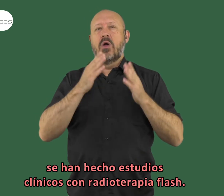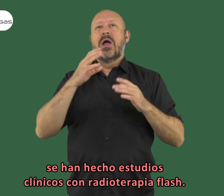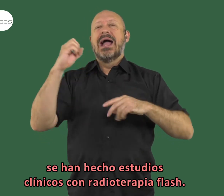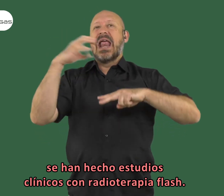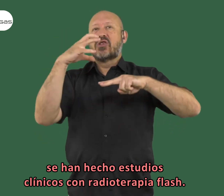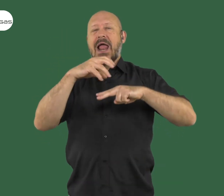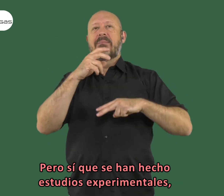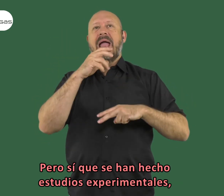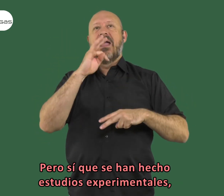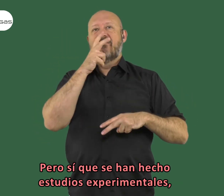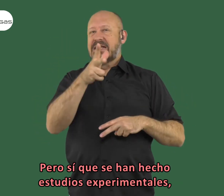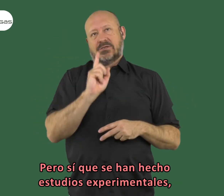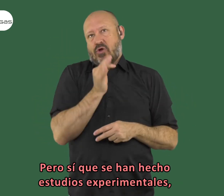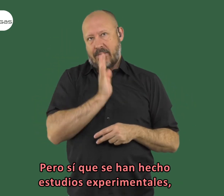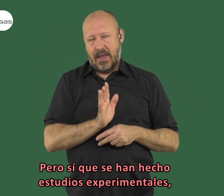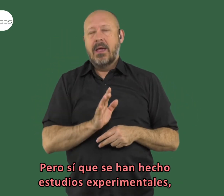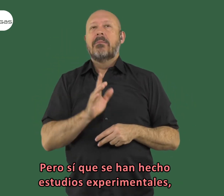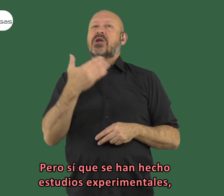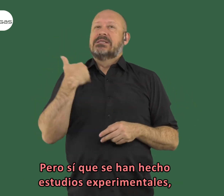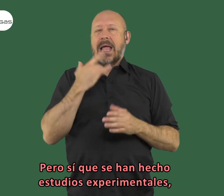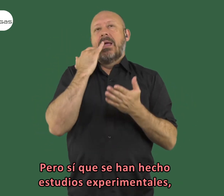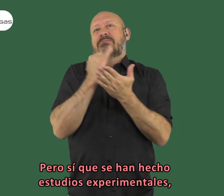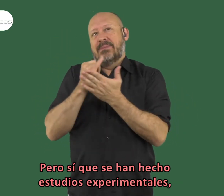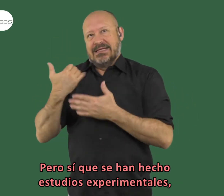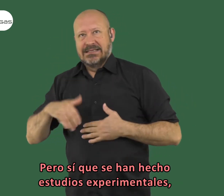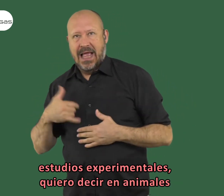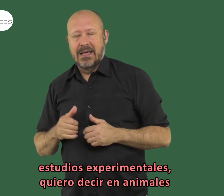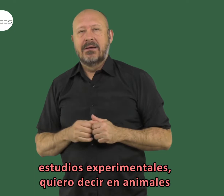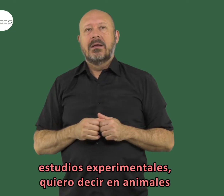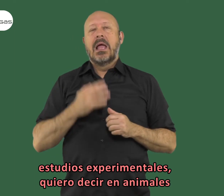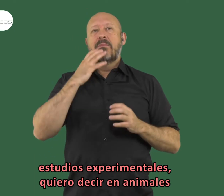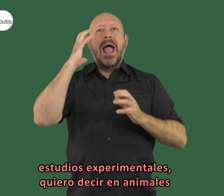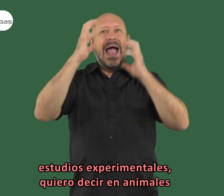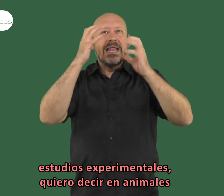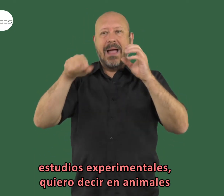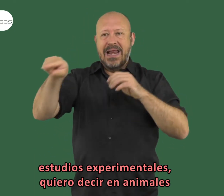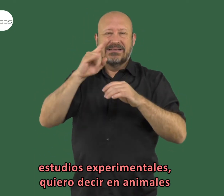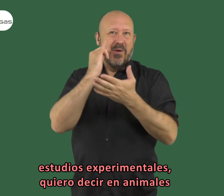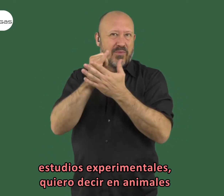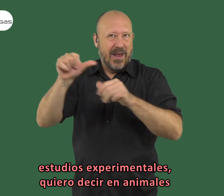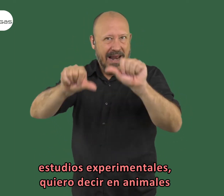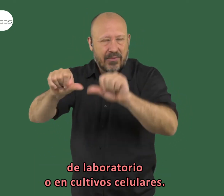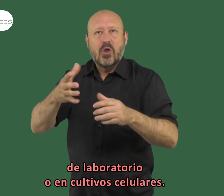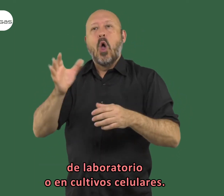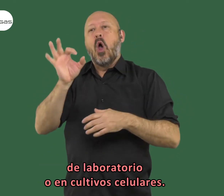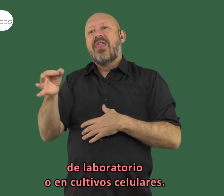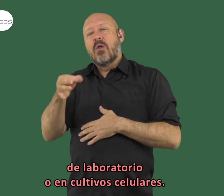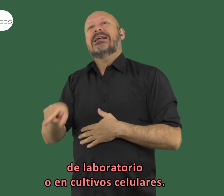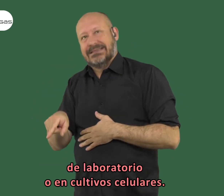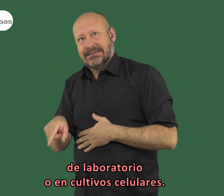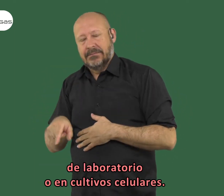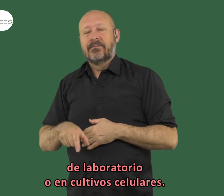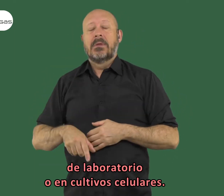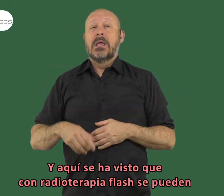con radioterapia flash. Pero sí que se han hecho estudios experimentales. Quiero decir, en animales de laboratorio o en